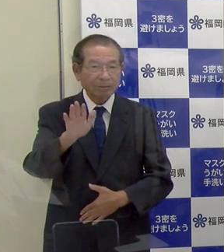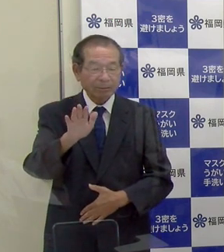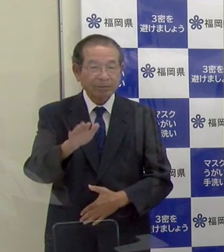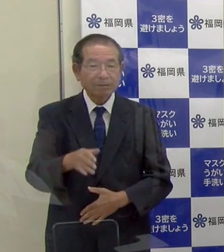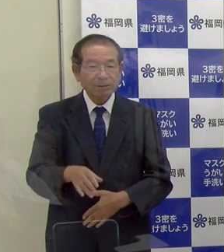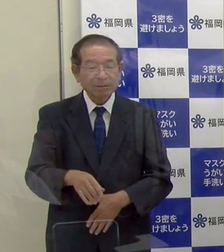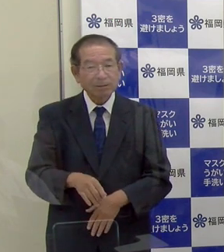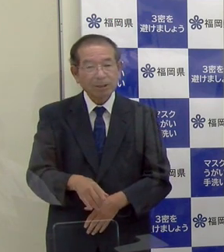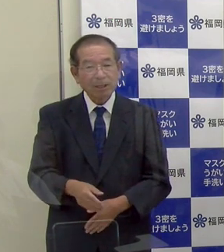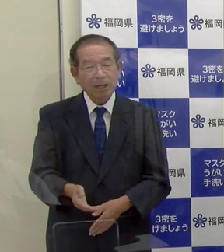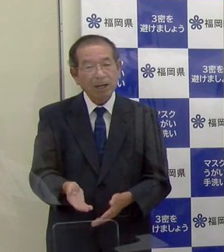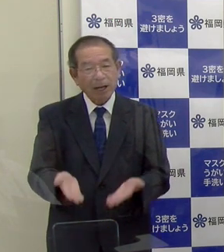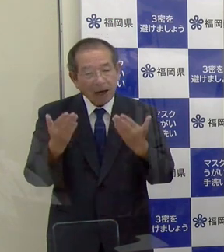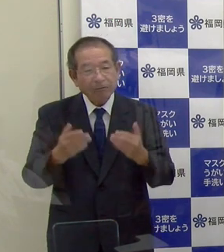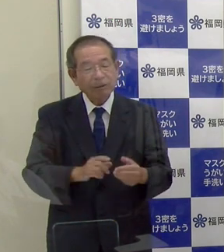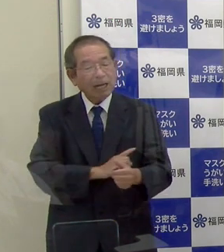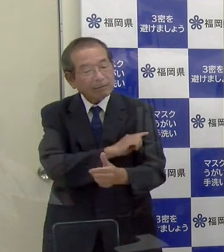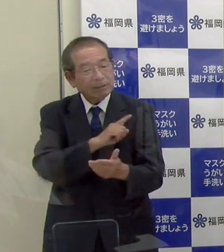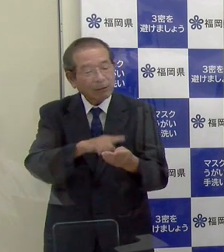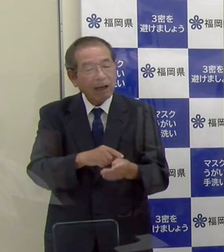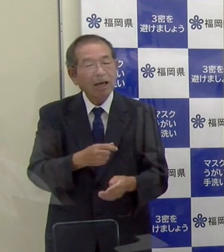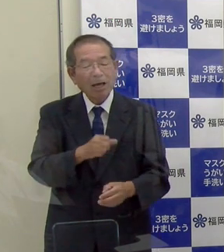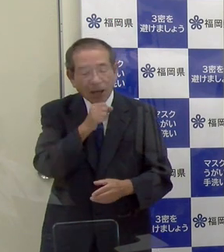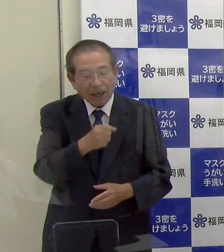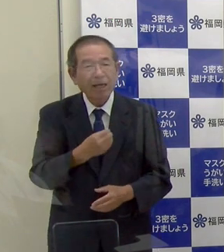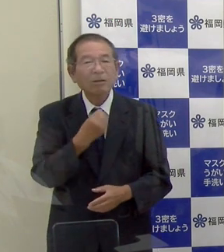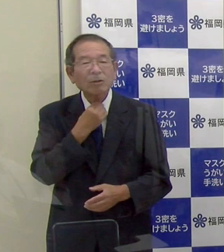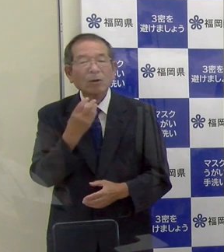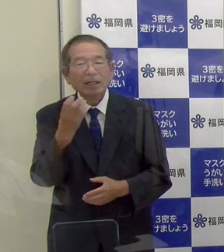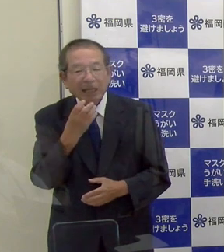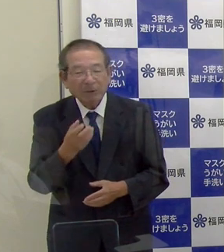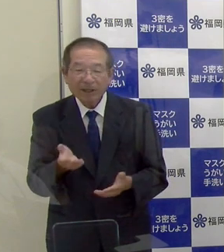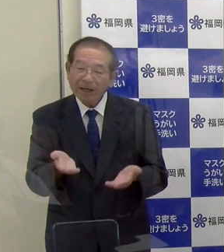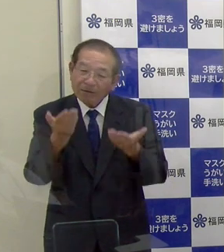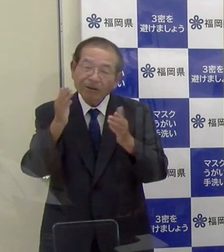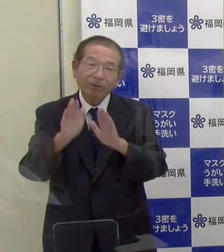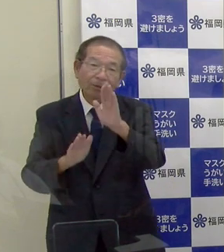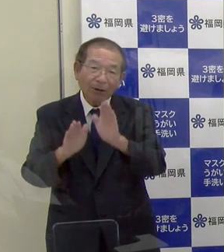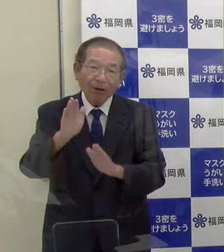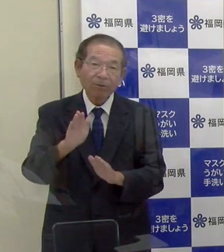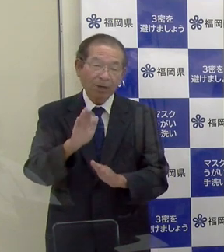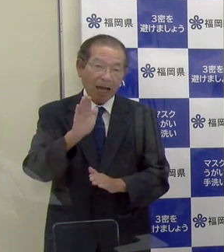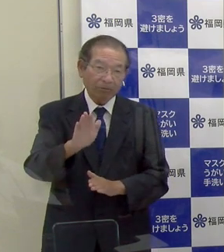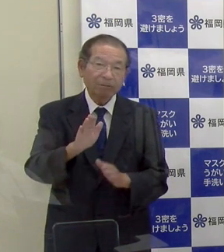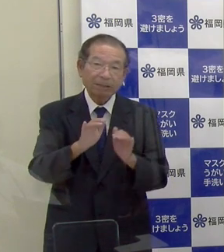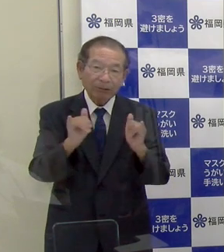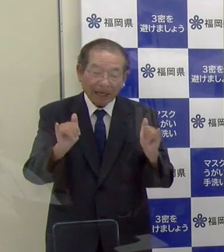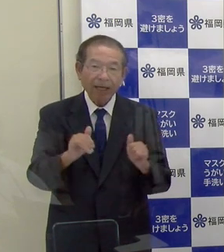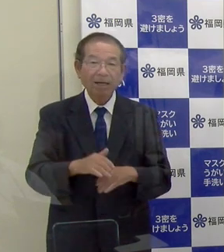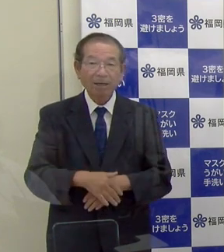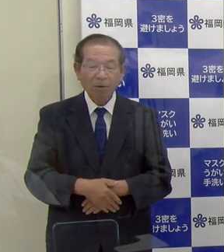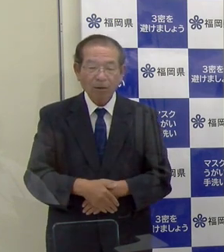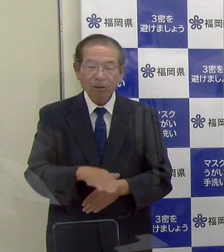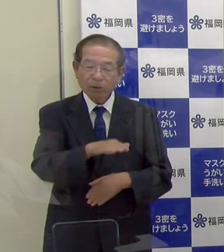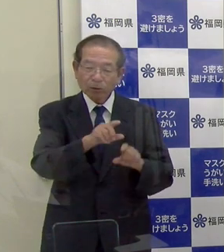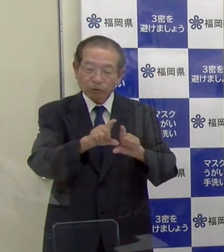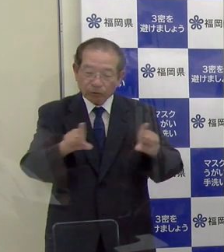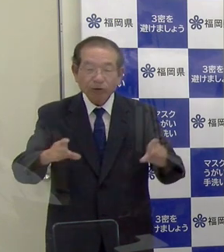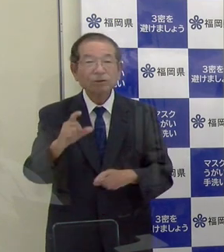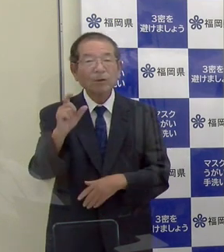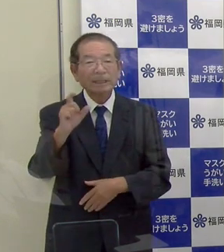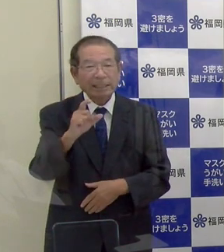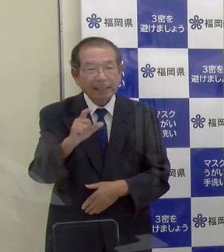発熱でありますとかせきのどの痛みといった軽度の症状の方で禁じた平日の